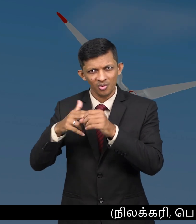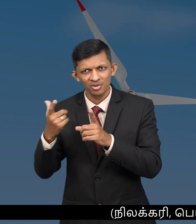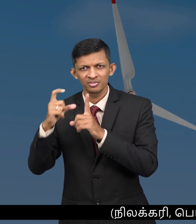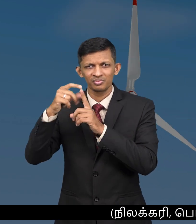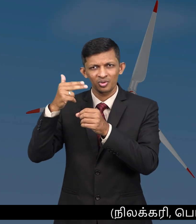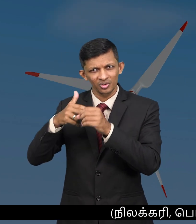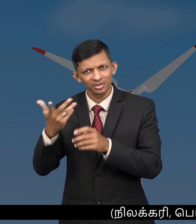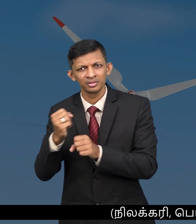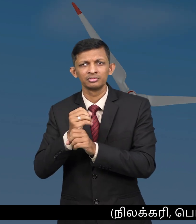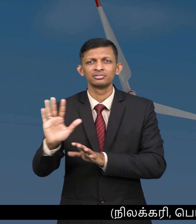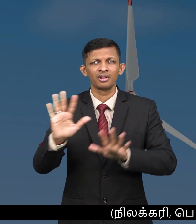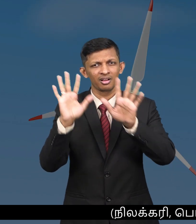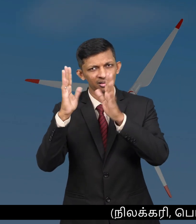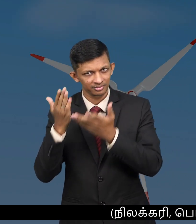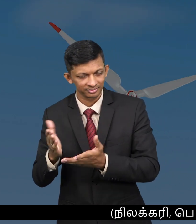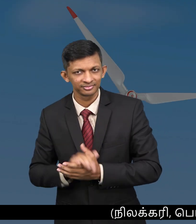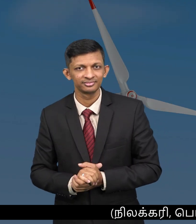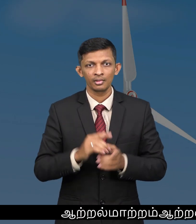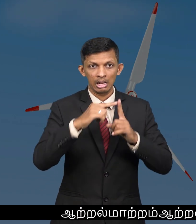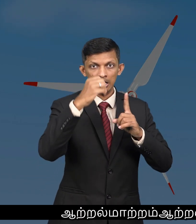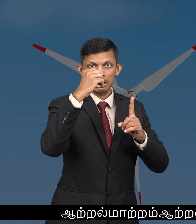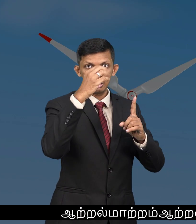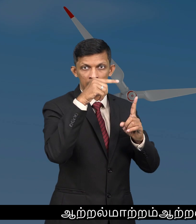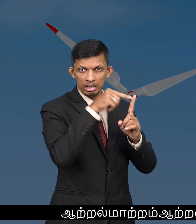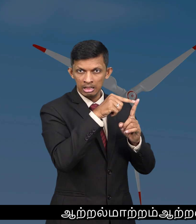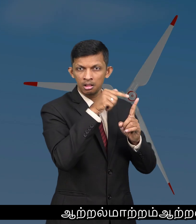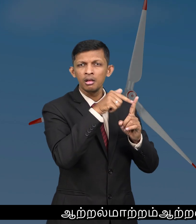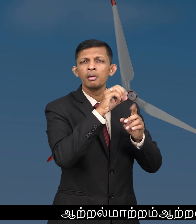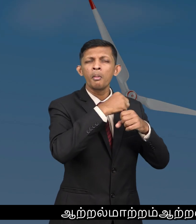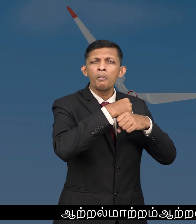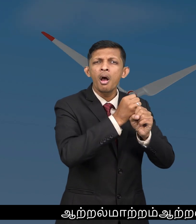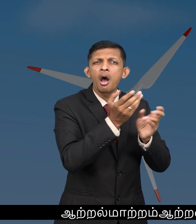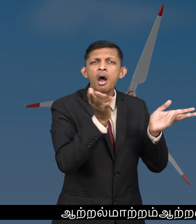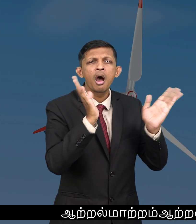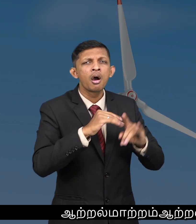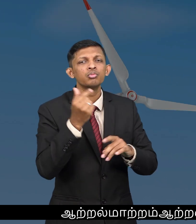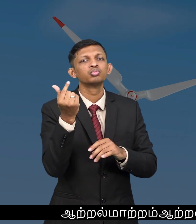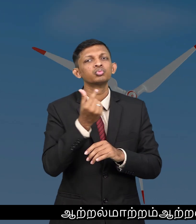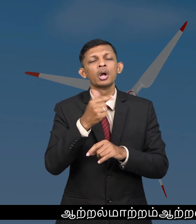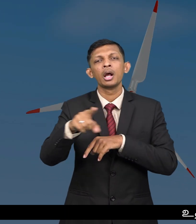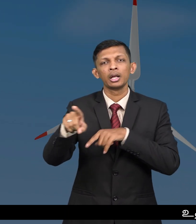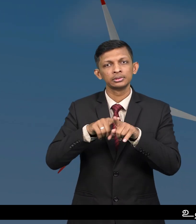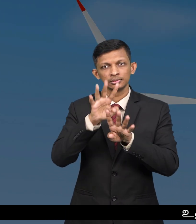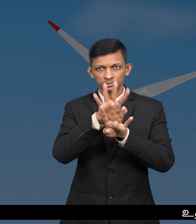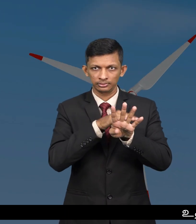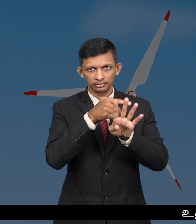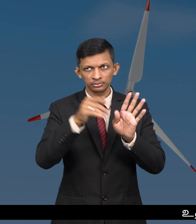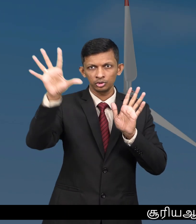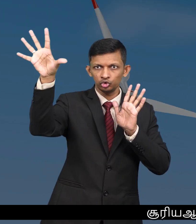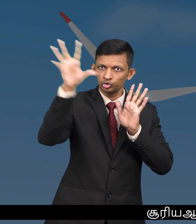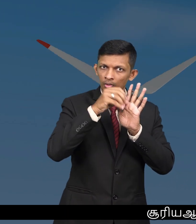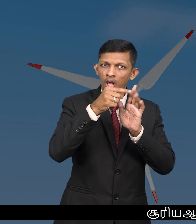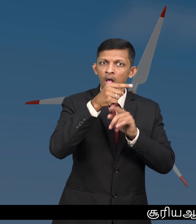நிலக்கரி, பெட்ரோல், டீசல், எரிவாயு. ஆற்றல் மாற்றம் ஆற்றலை பயனுள்ளதாக மாற்றுகிறது.